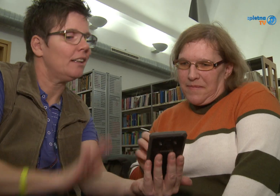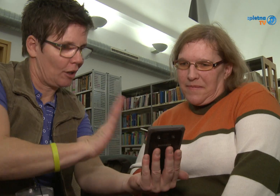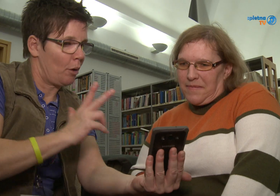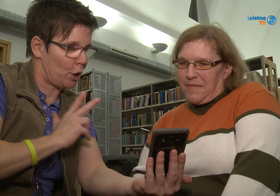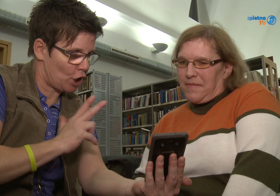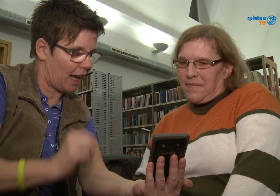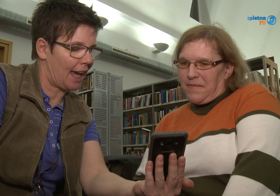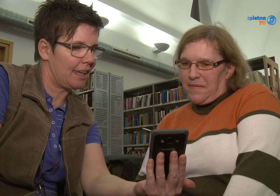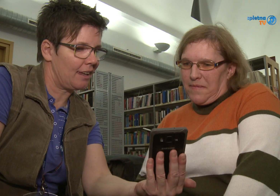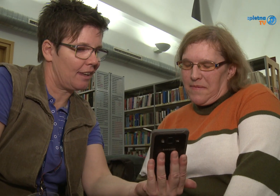Passa kaj?